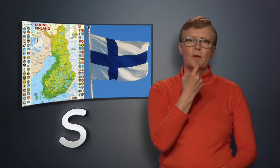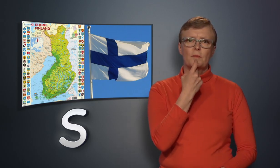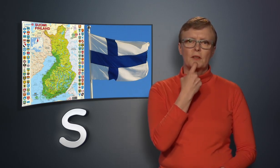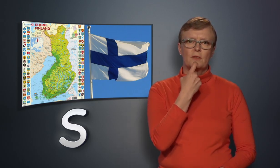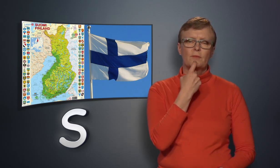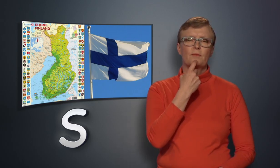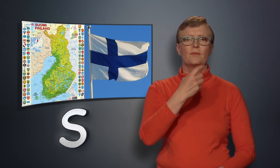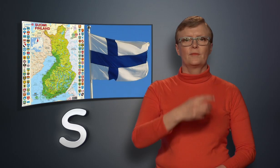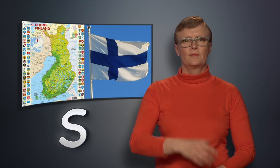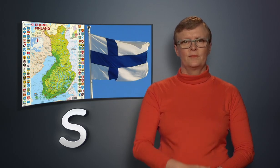Suomi.